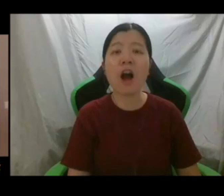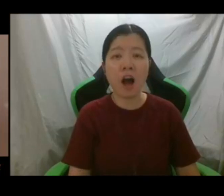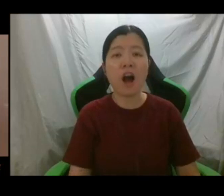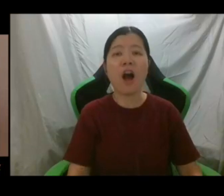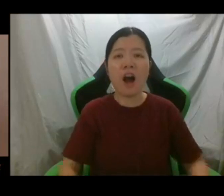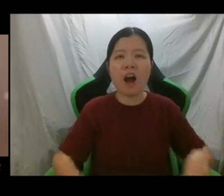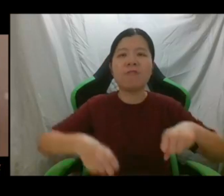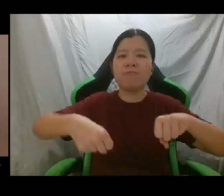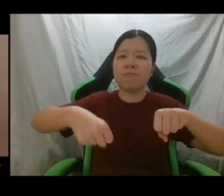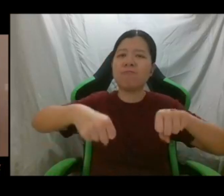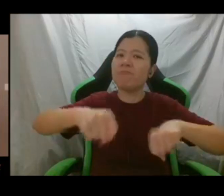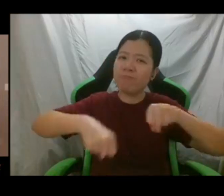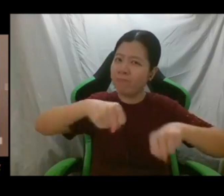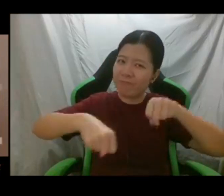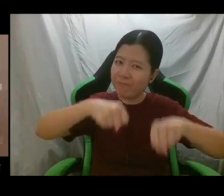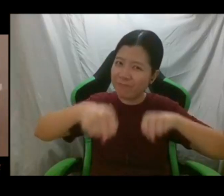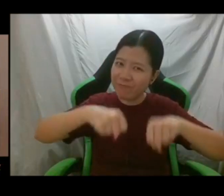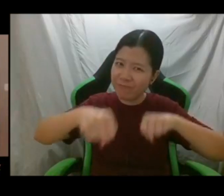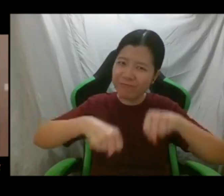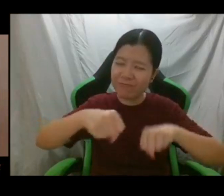係單車嚟㗎。